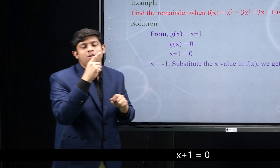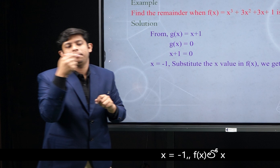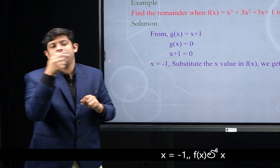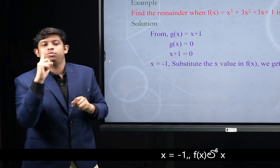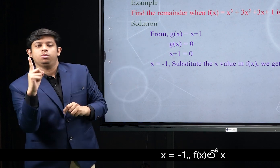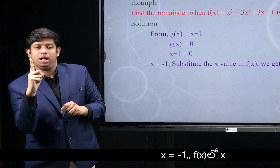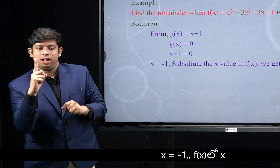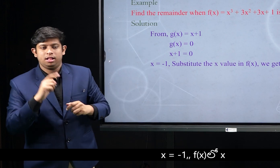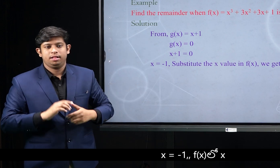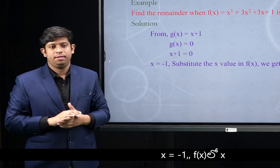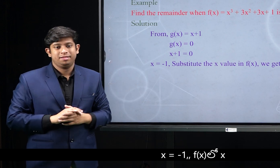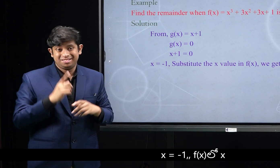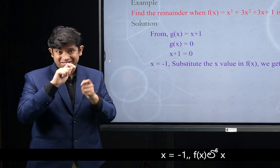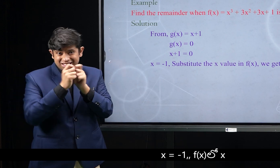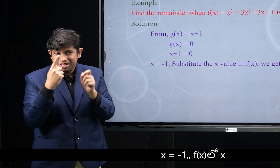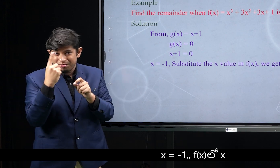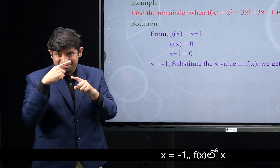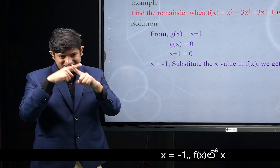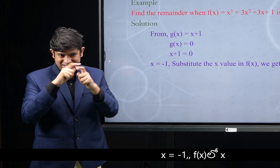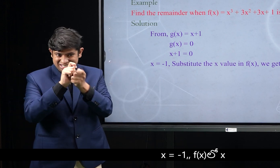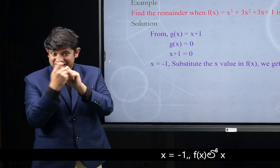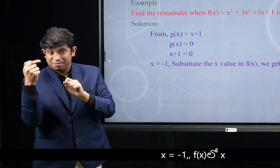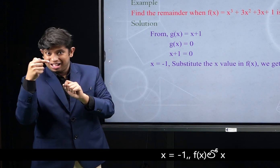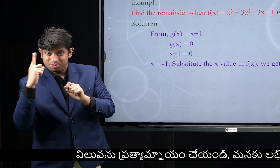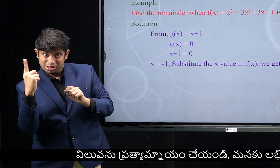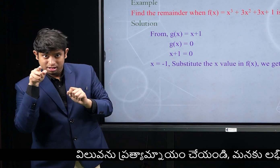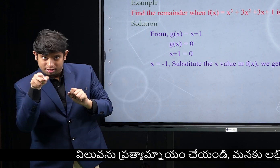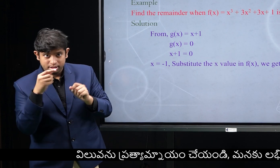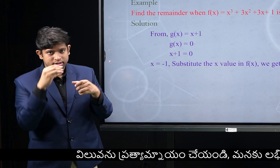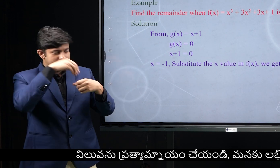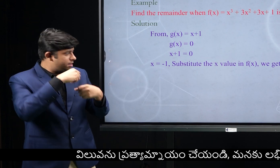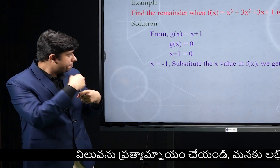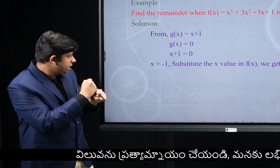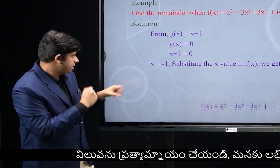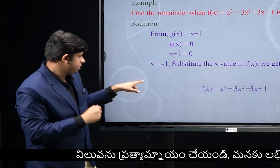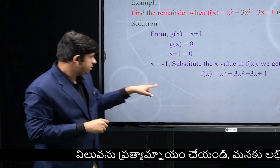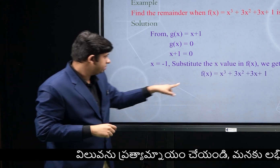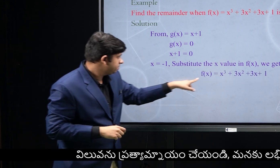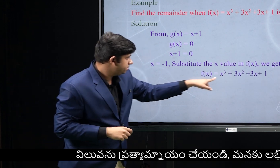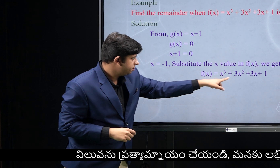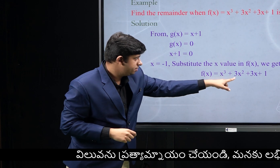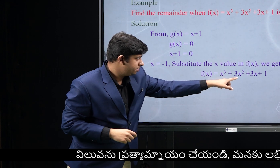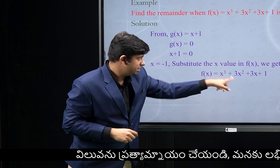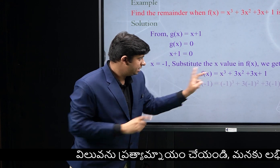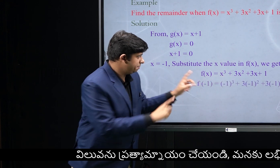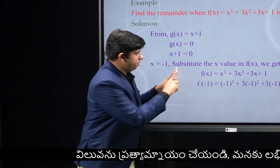x -1. fxలో x విలువను ప్రత్యామ్నాయం చేయండి. మనకొచ్చేదేంటి?